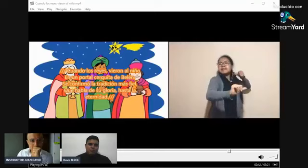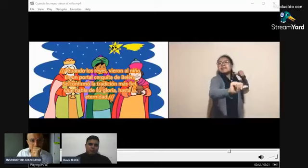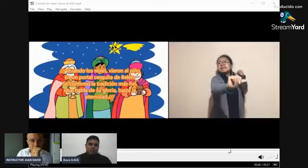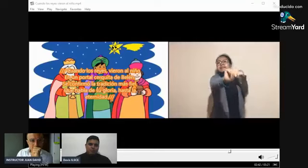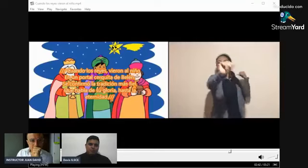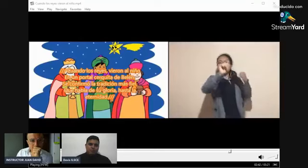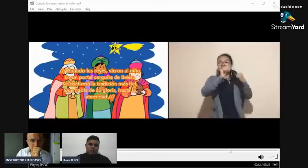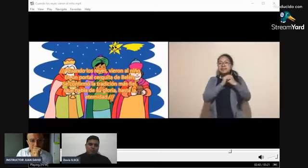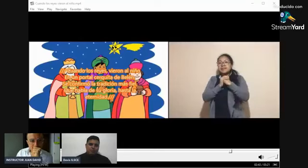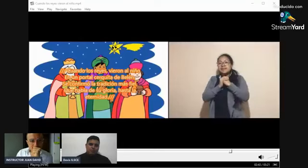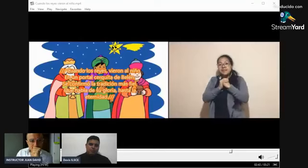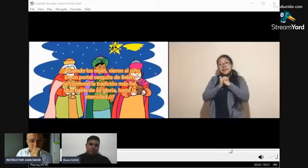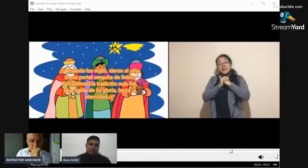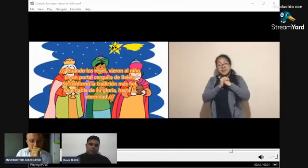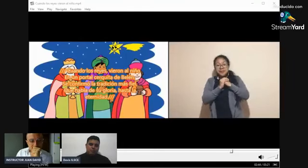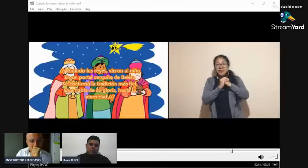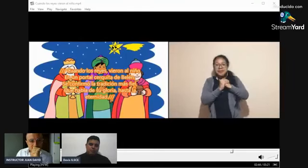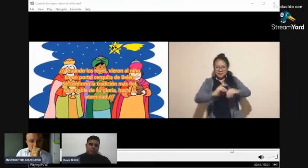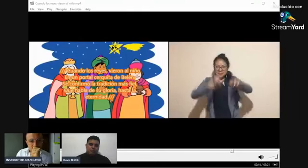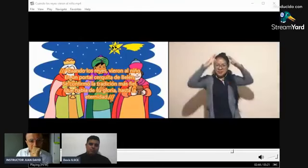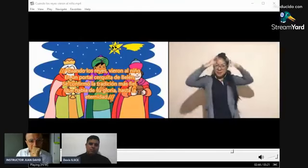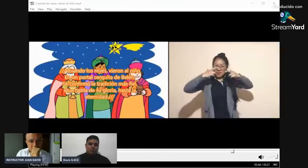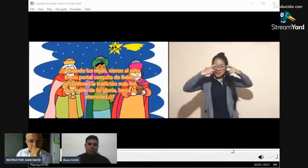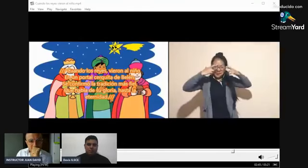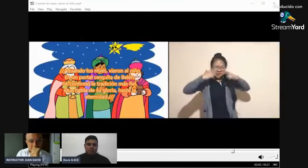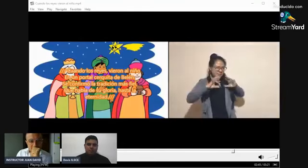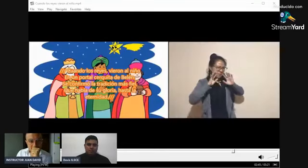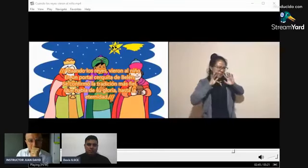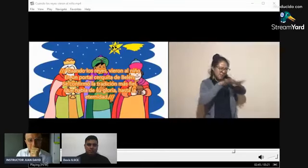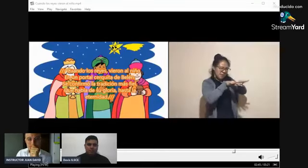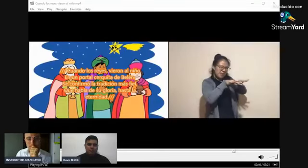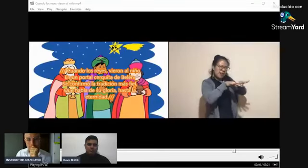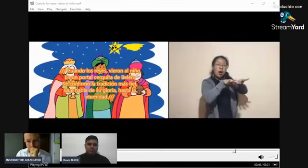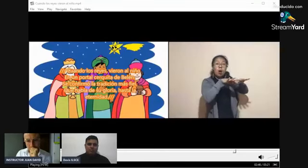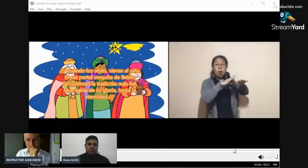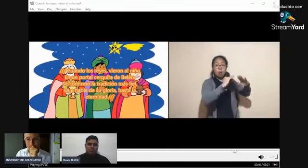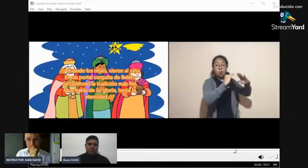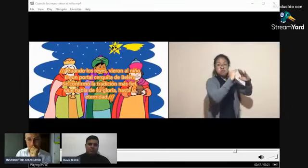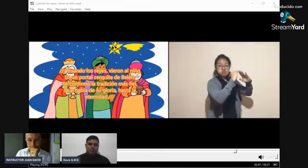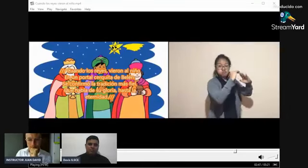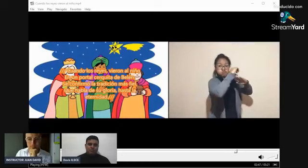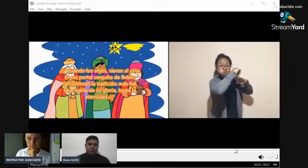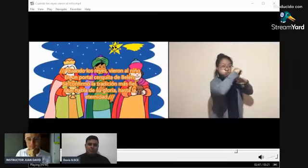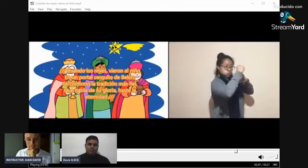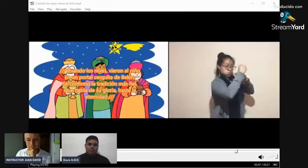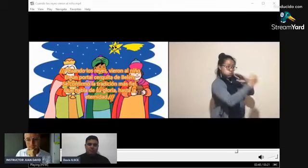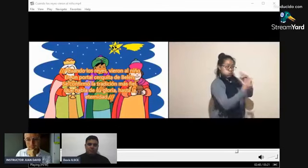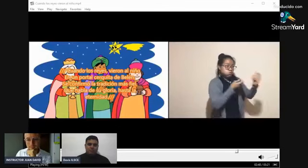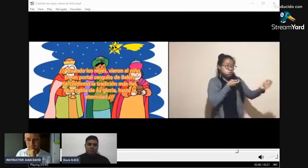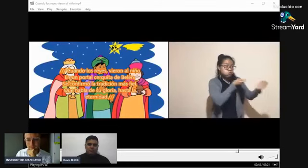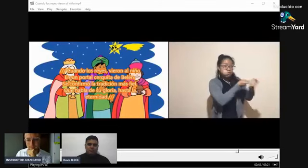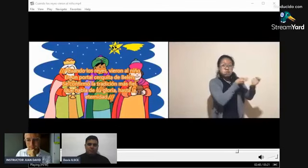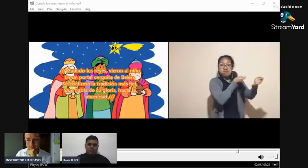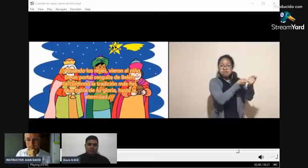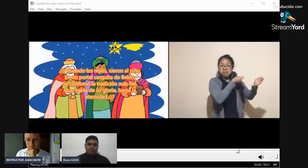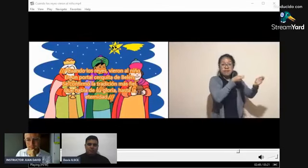la eternidad. Cuando los reyes vieron al niño en un portal cerquita